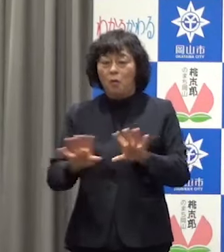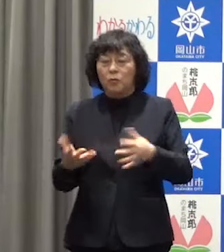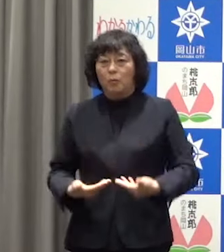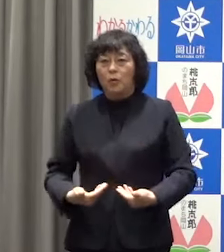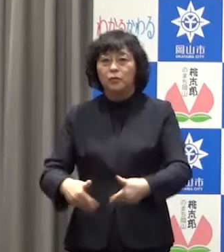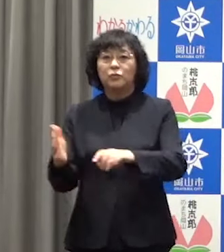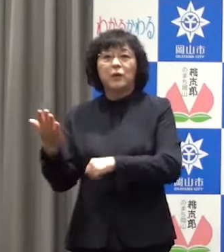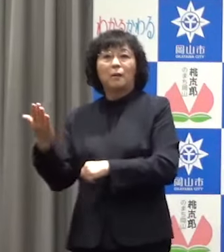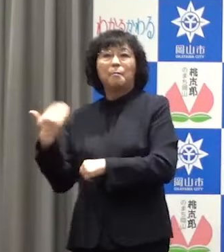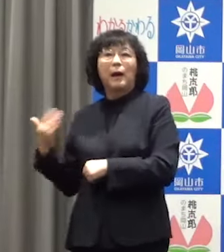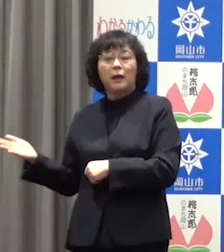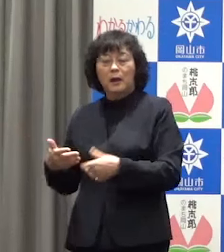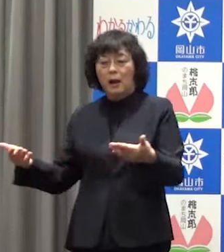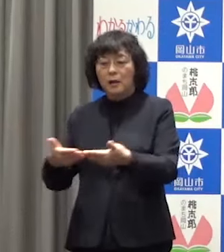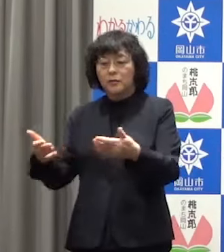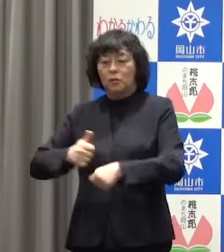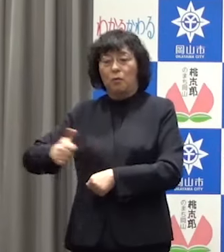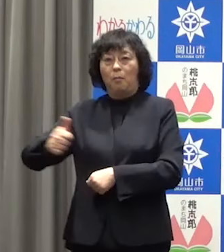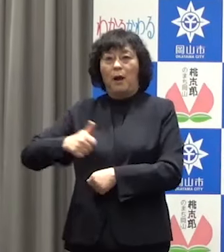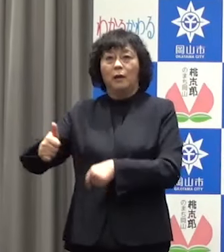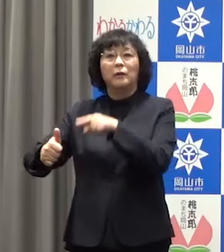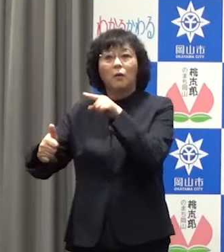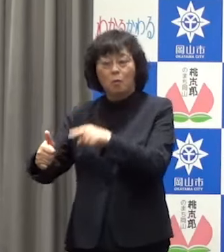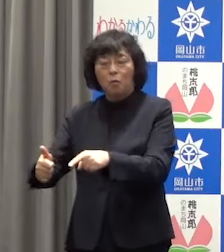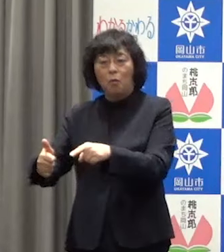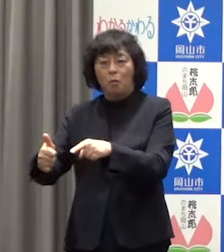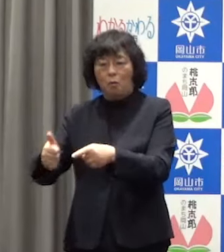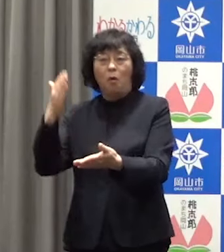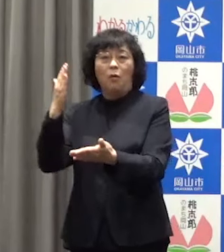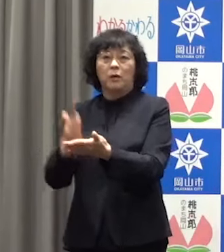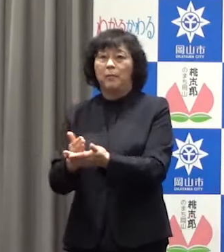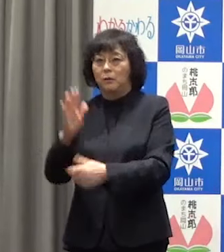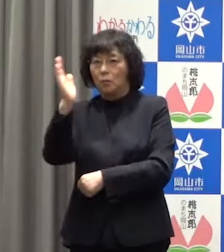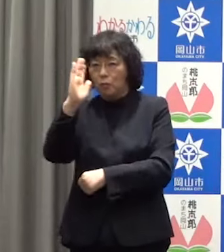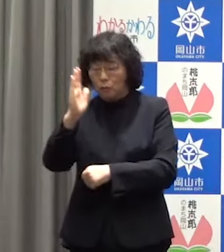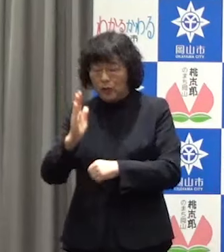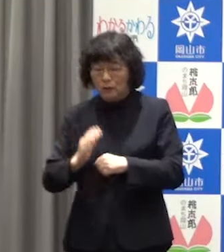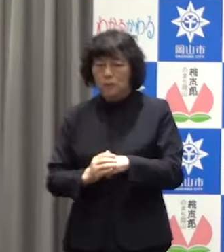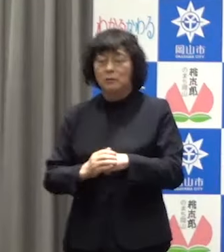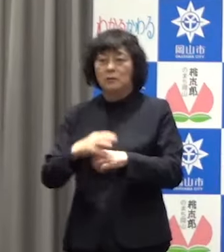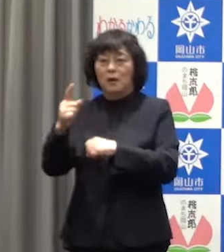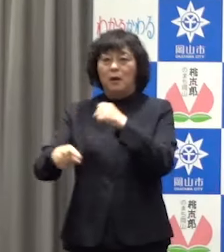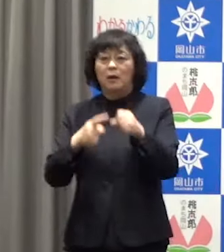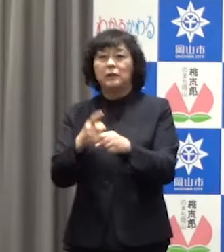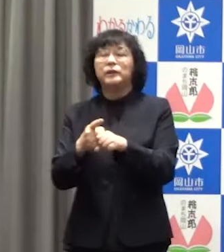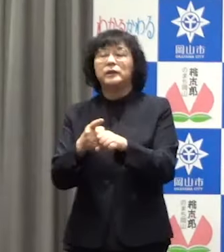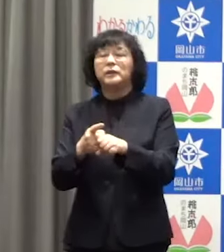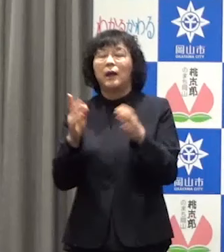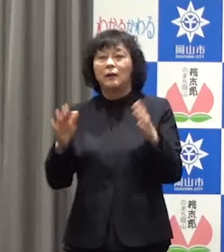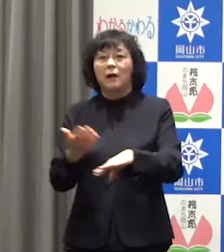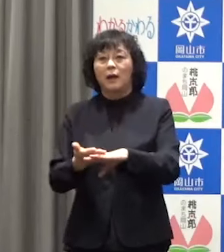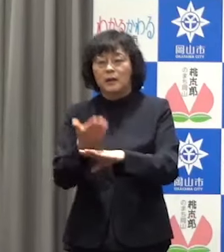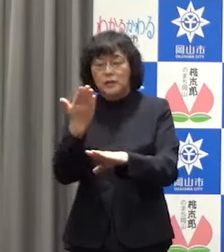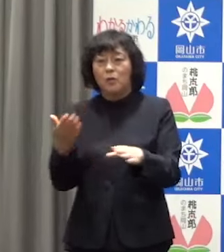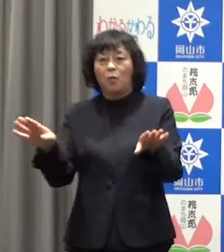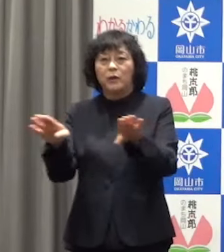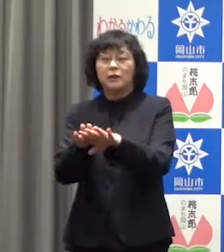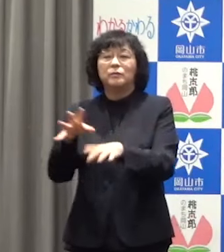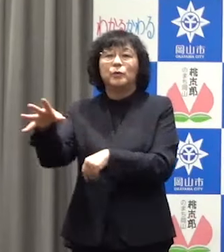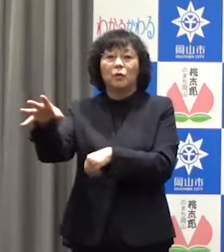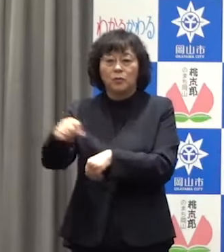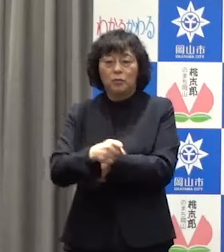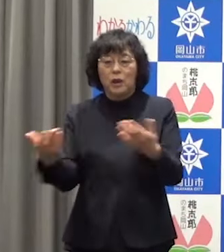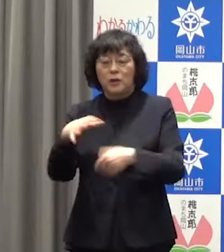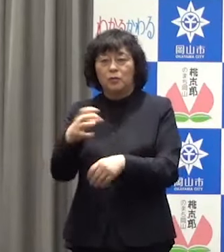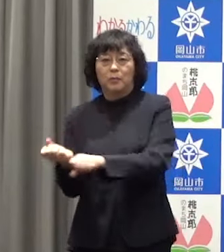めていた仕事を辞めることなく1年以上育休を取って職場復帰する